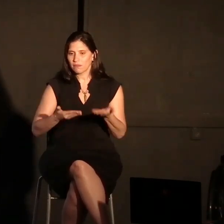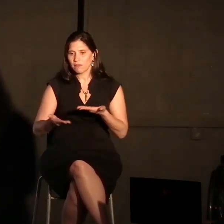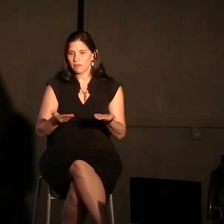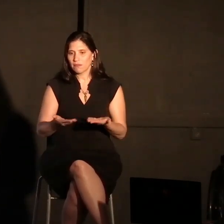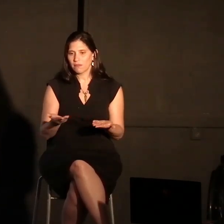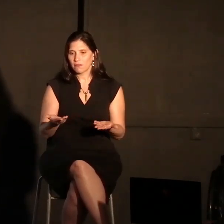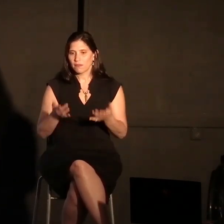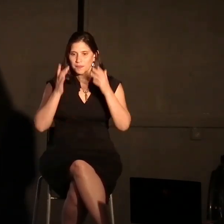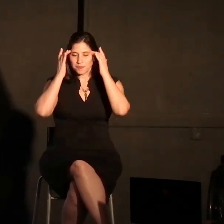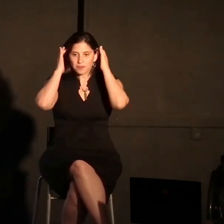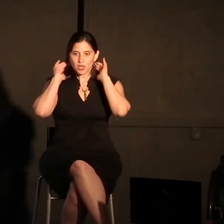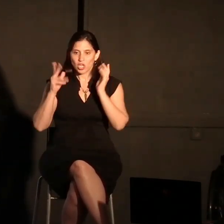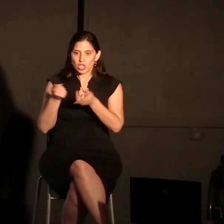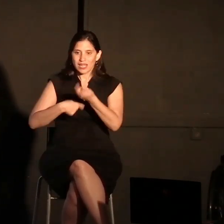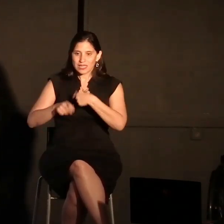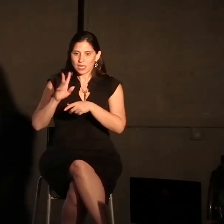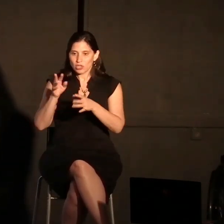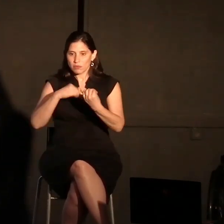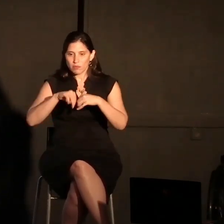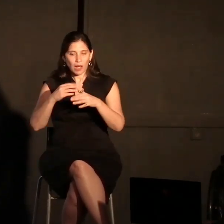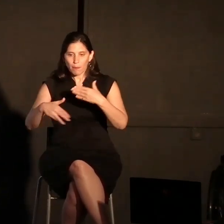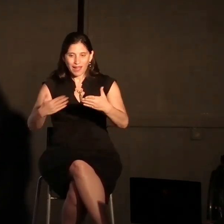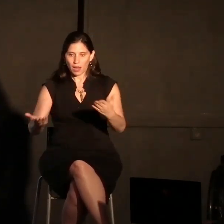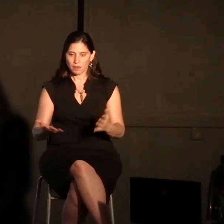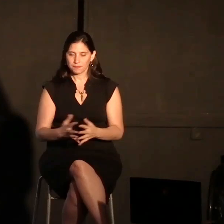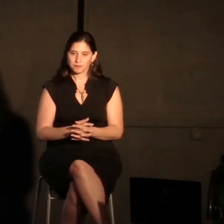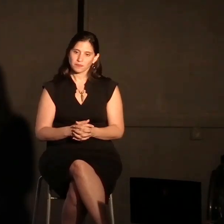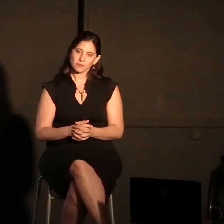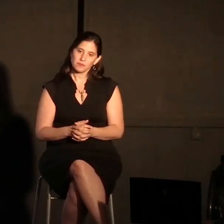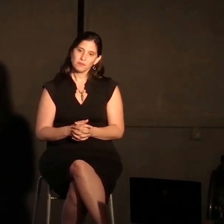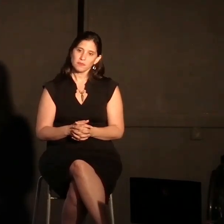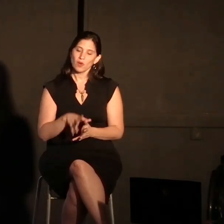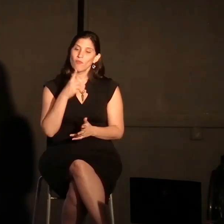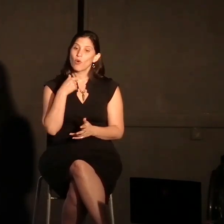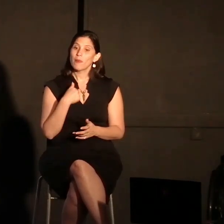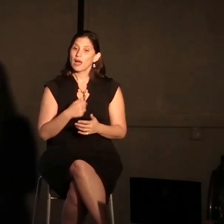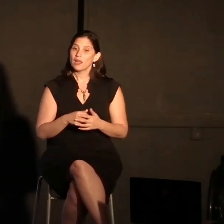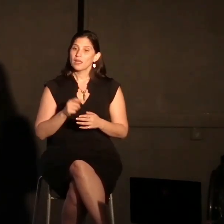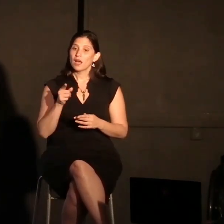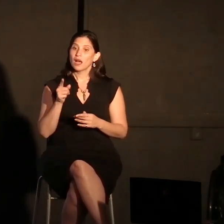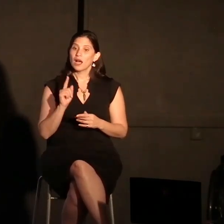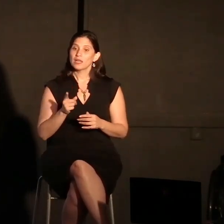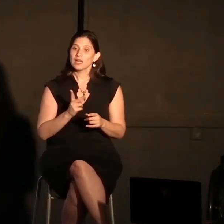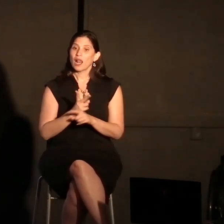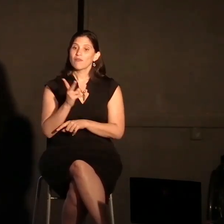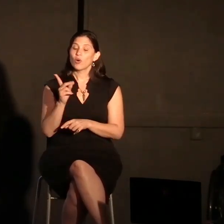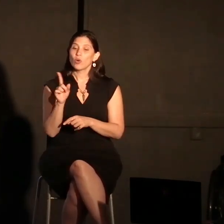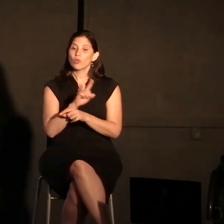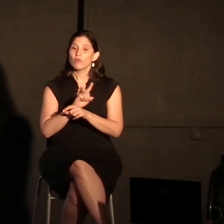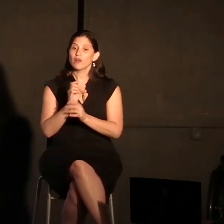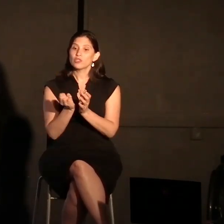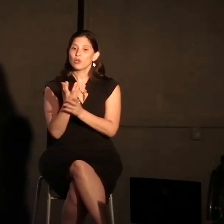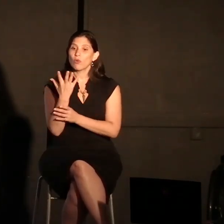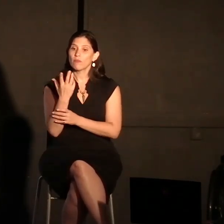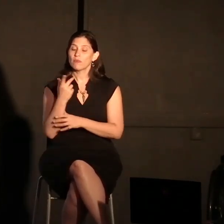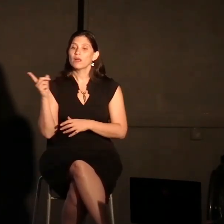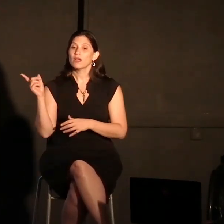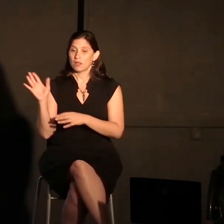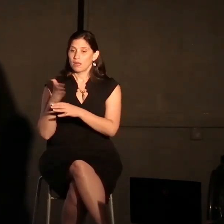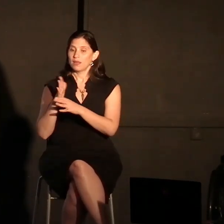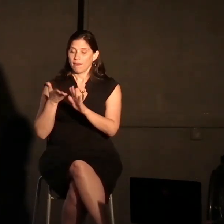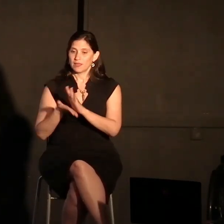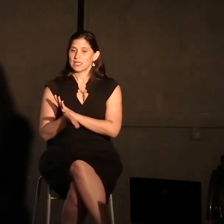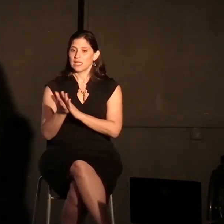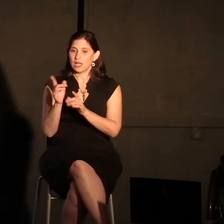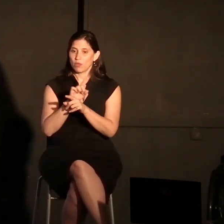עלה אני כאילו אני יש לי עסק יש לי משפחה מה עלה והוא אמר לי את צריכה לעבור תקופת שיקום החלטתי שאני נכנסת לתקופת